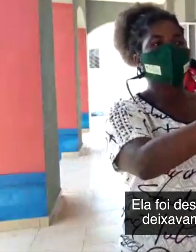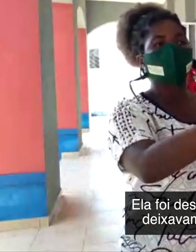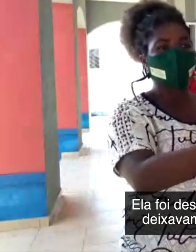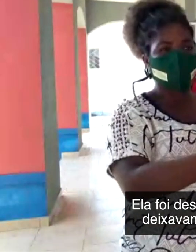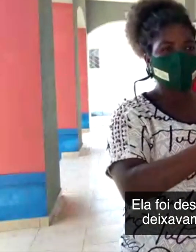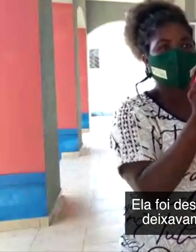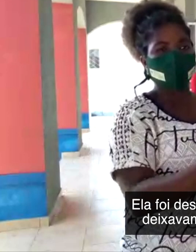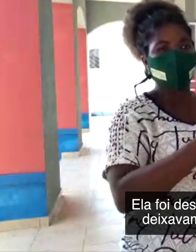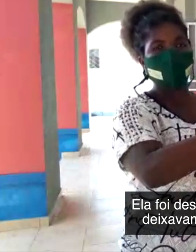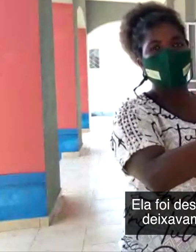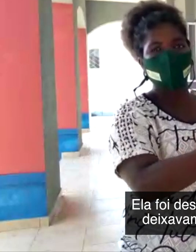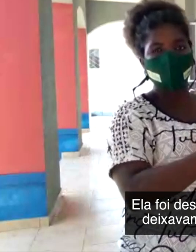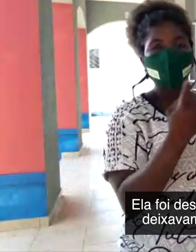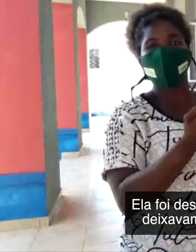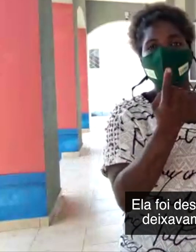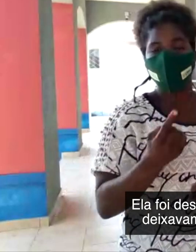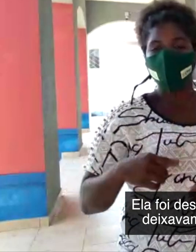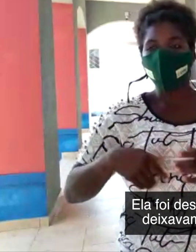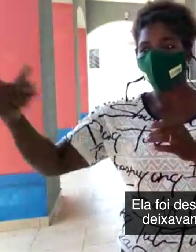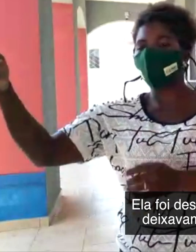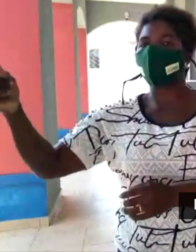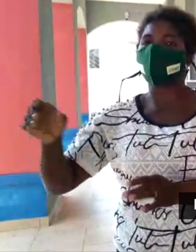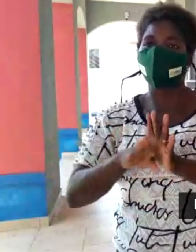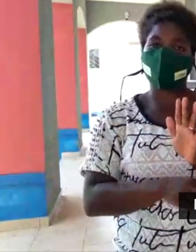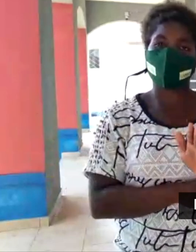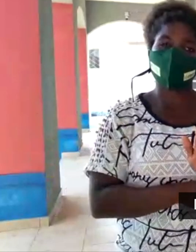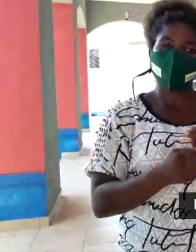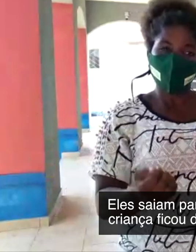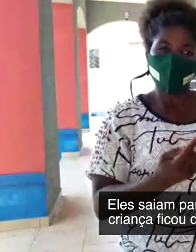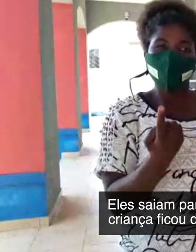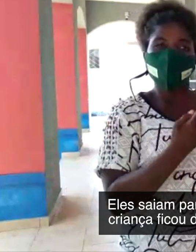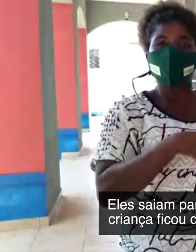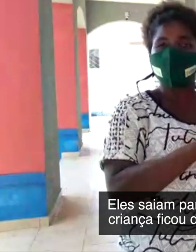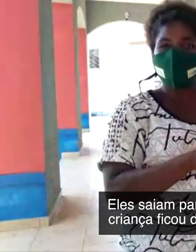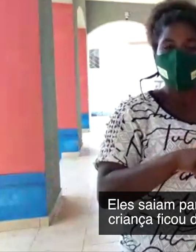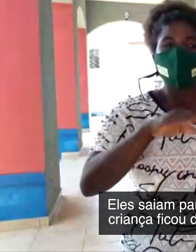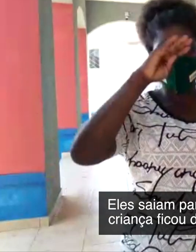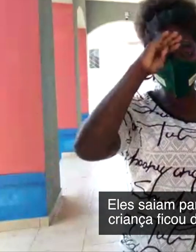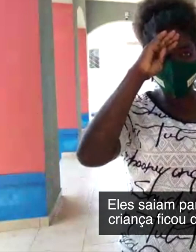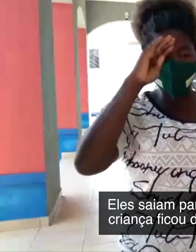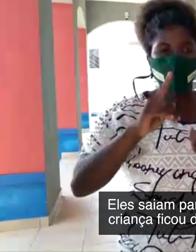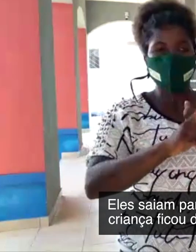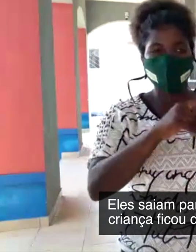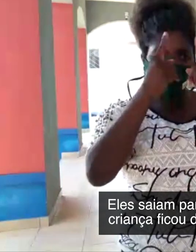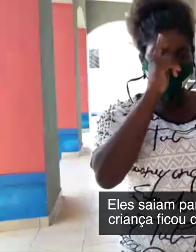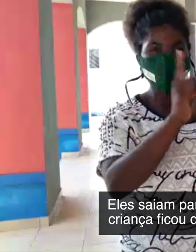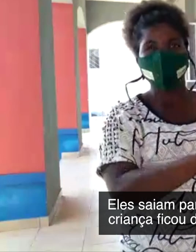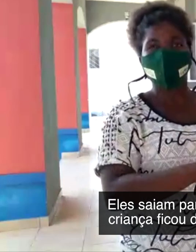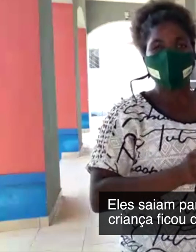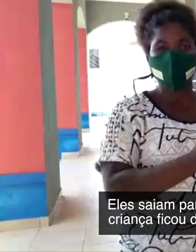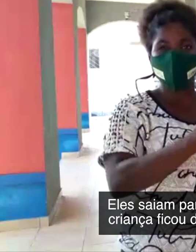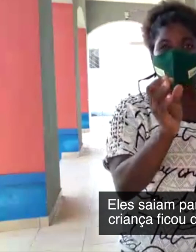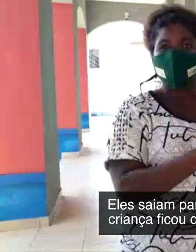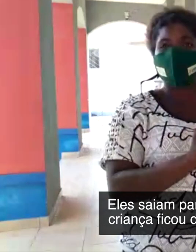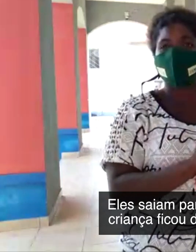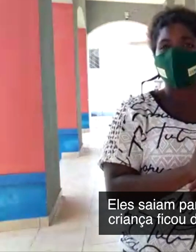pelos pais que deixavam esta criança sozinha dentro da casa. Eles saíam para seus programas e esta criança